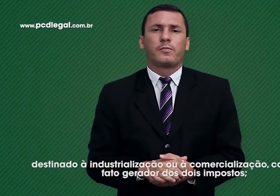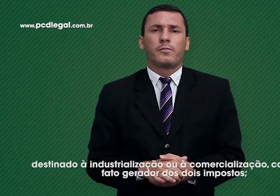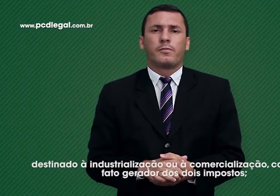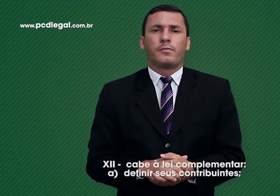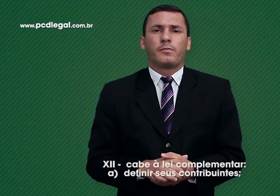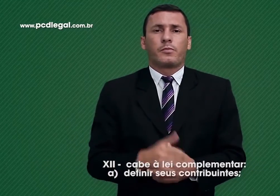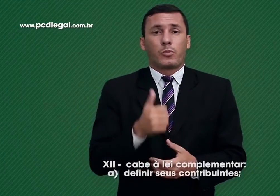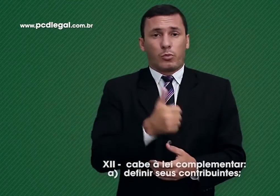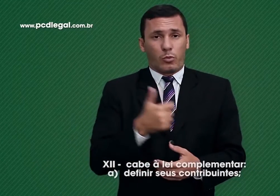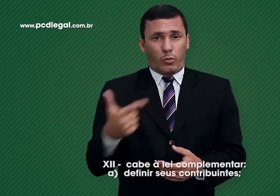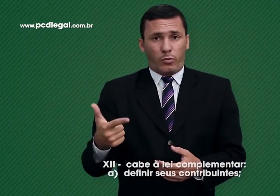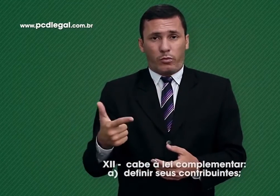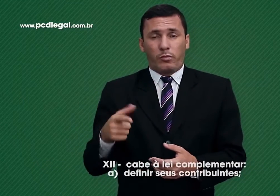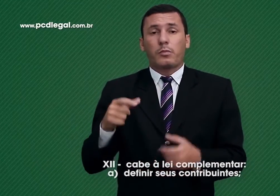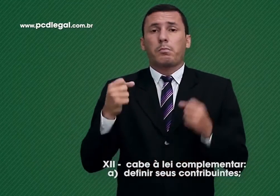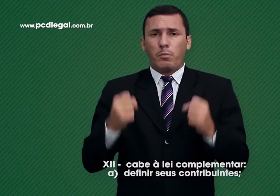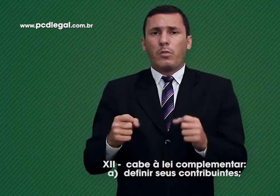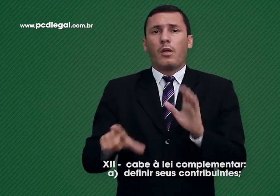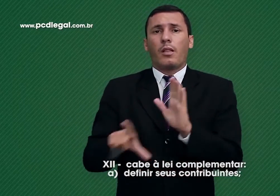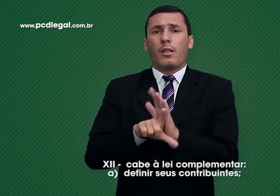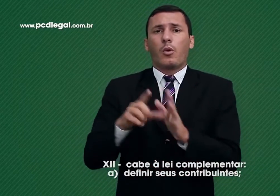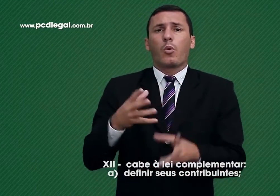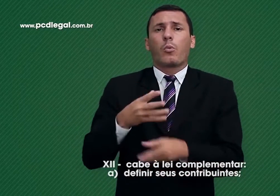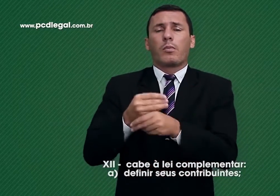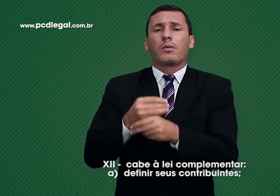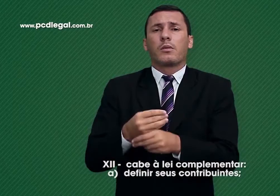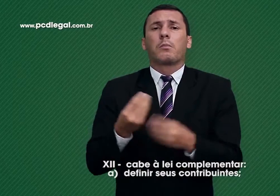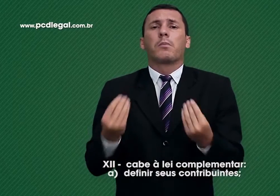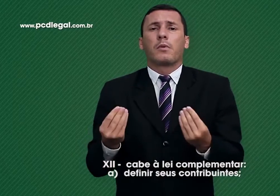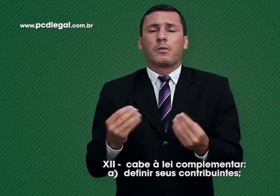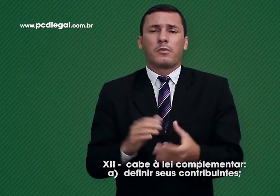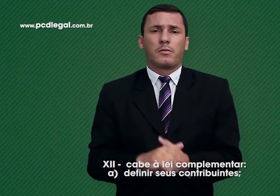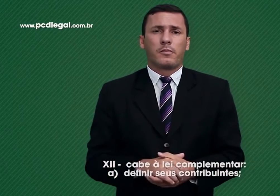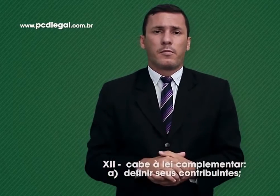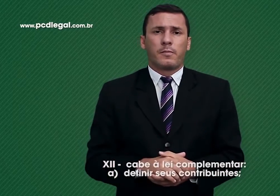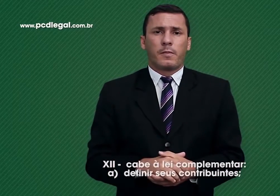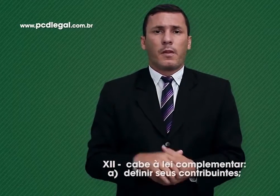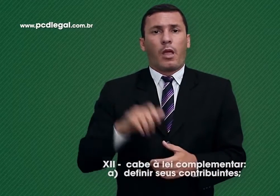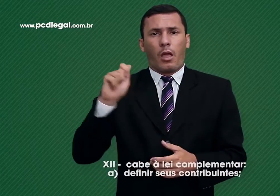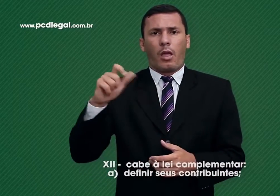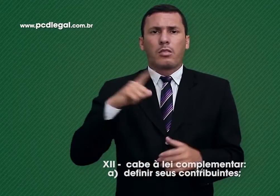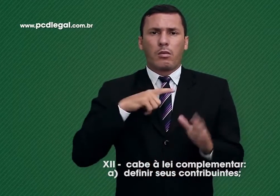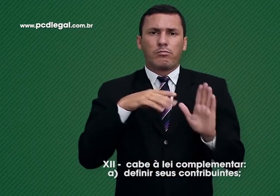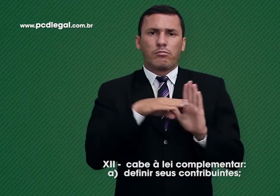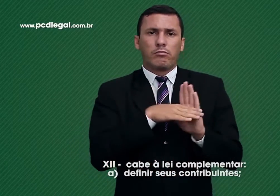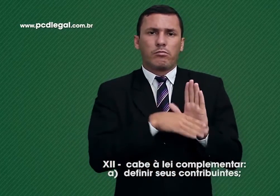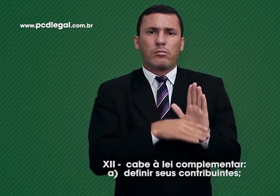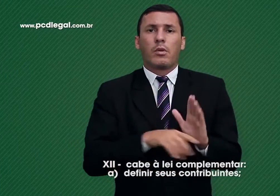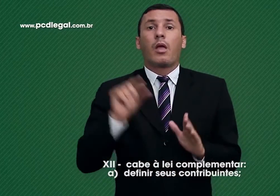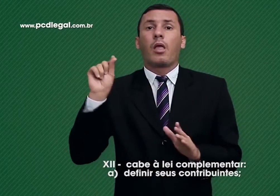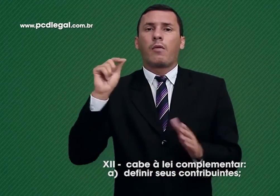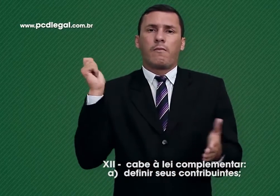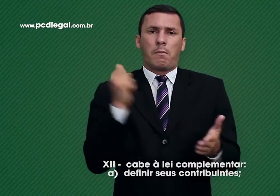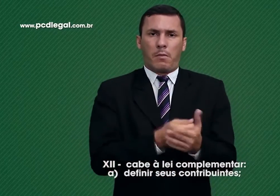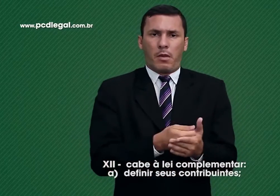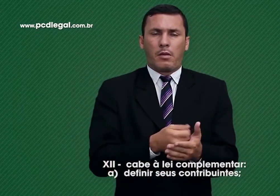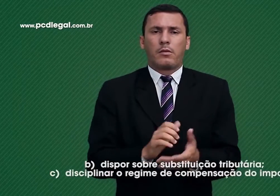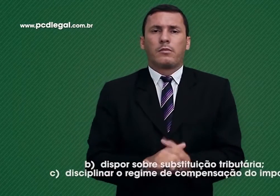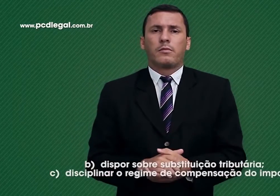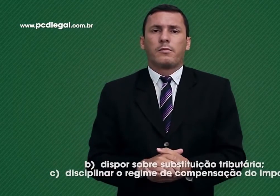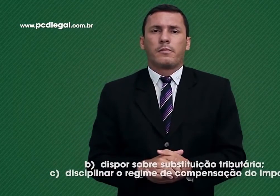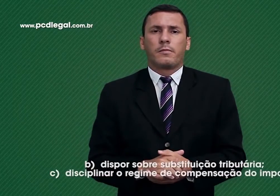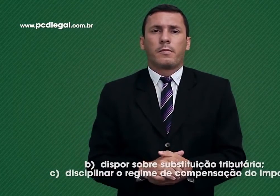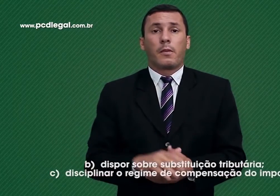dois impostos. 12. Cabe à lei complementar: a. Definir seus